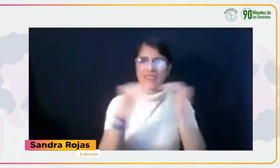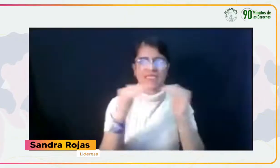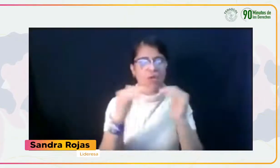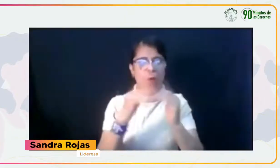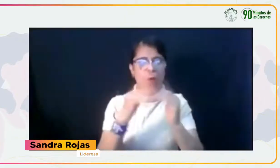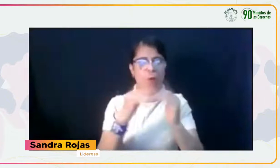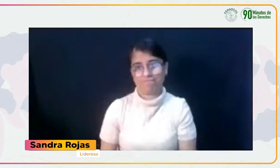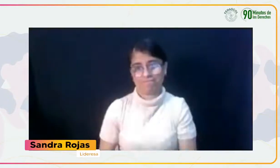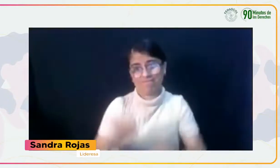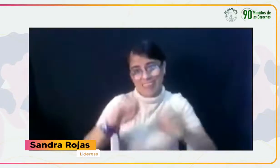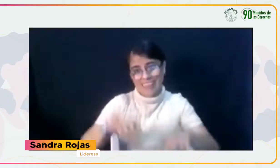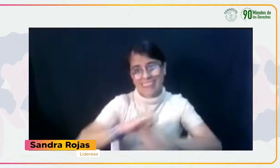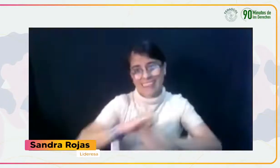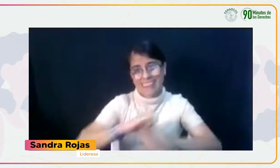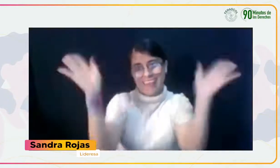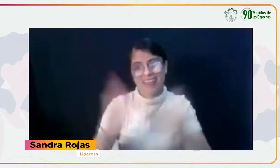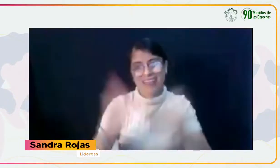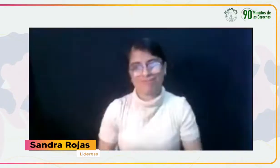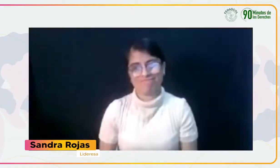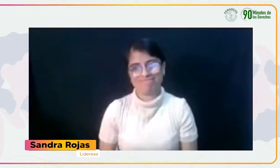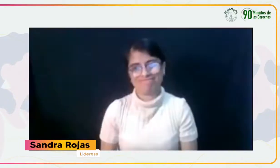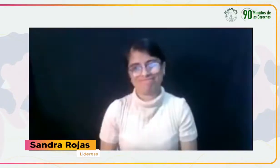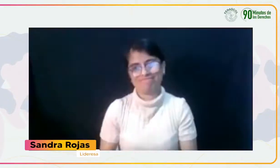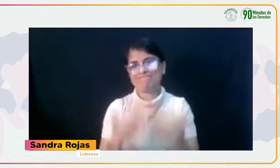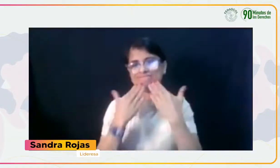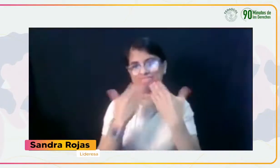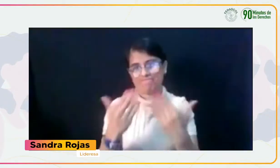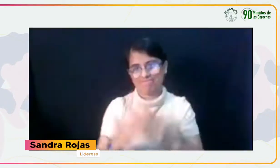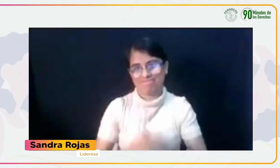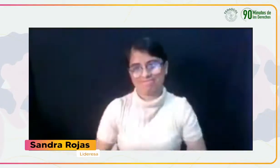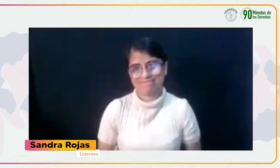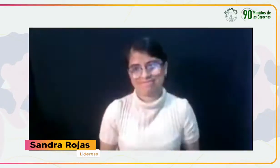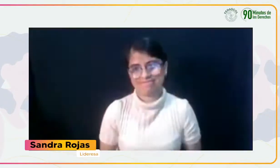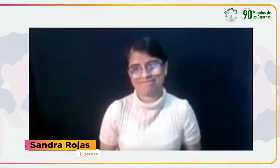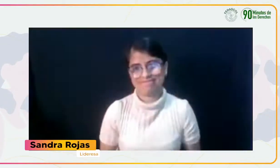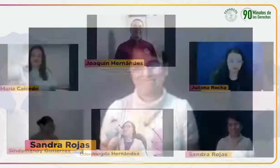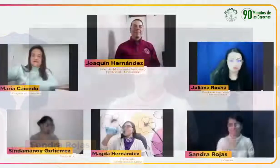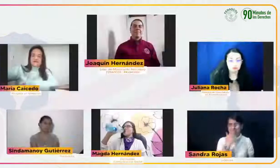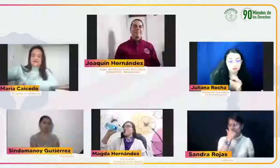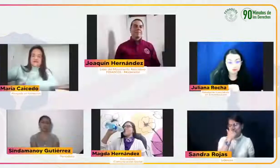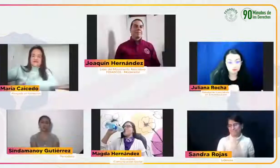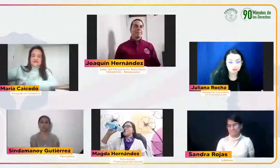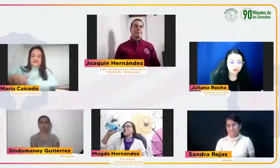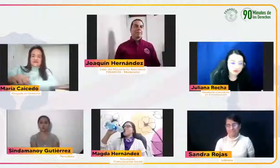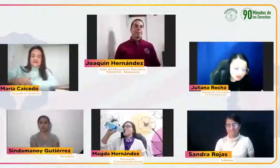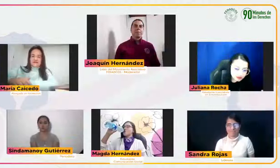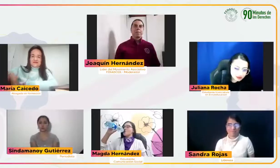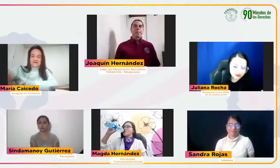profesionales que estén en esos espacios y también a los hombres, porque estamos en igualdad de condiciones. Muchísimas gracias.